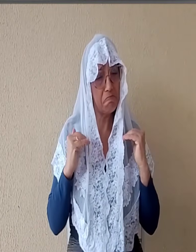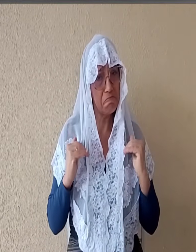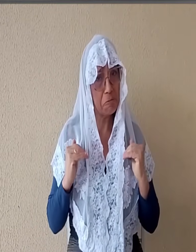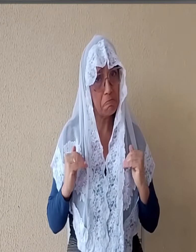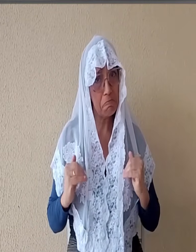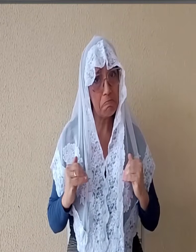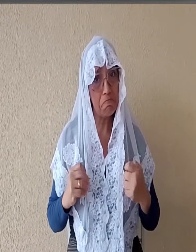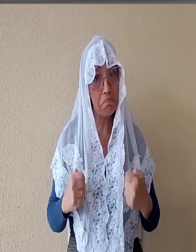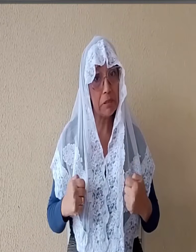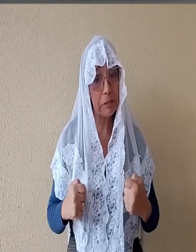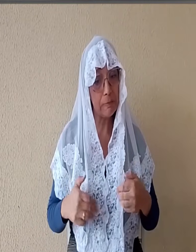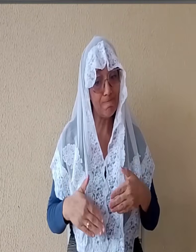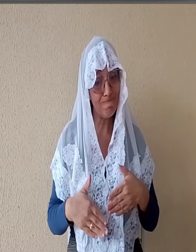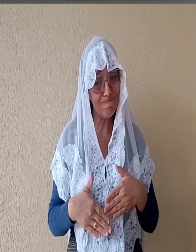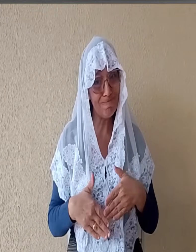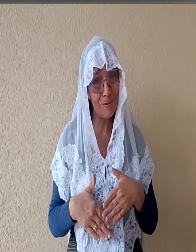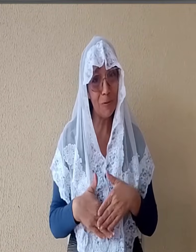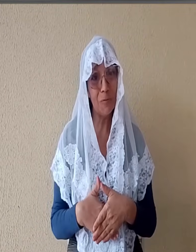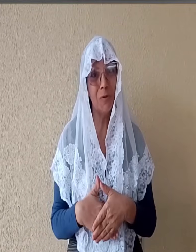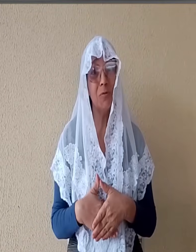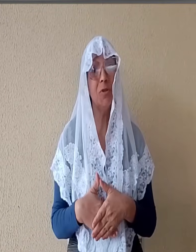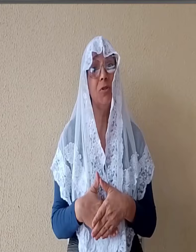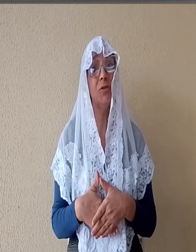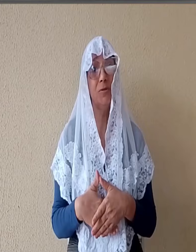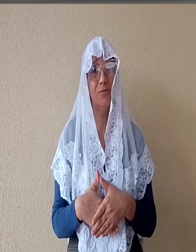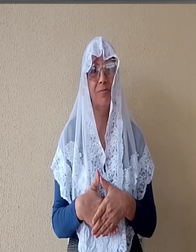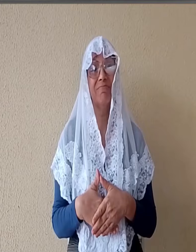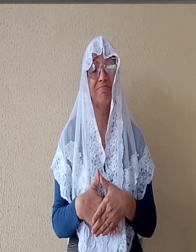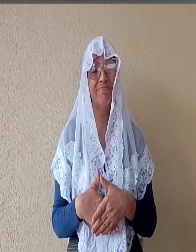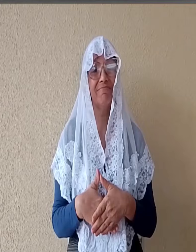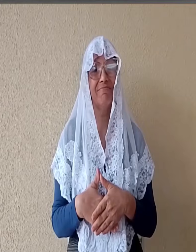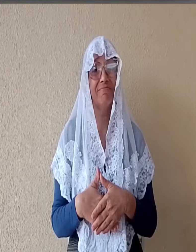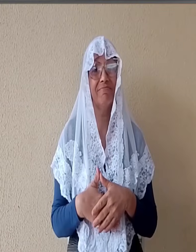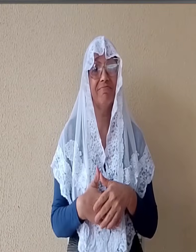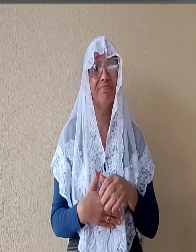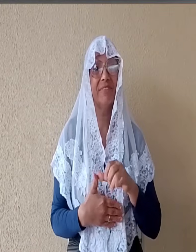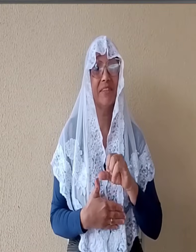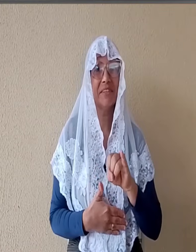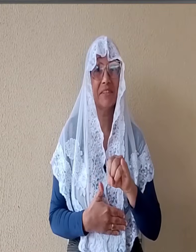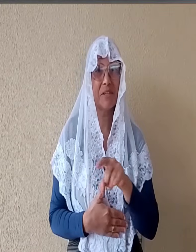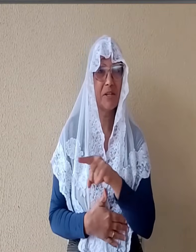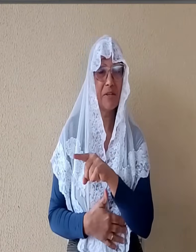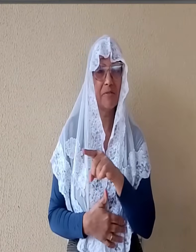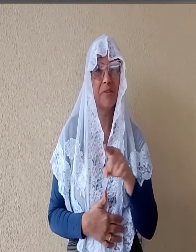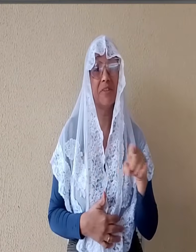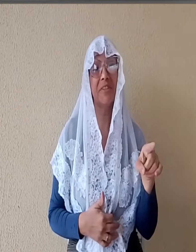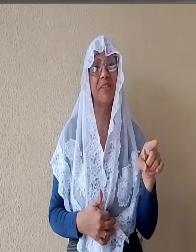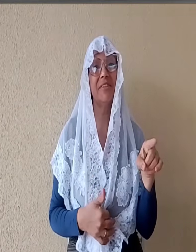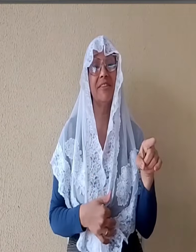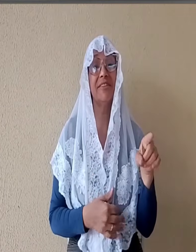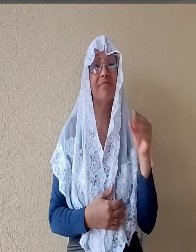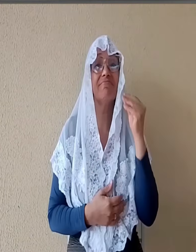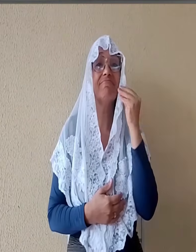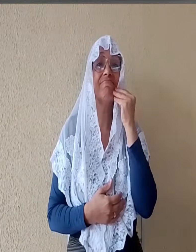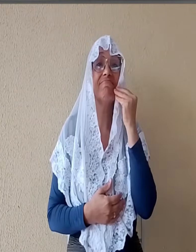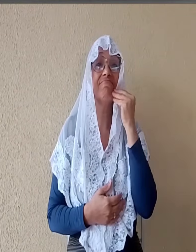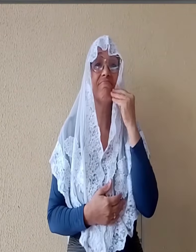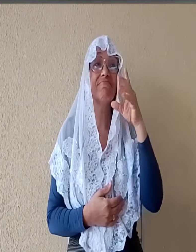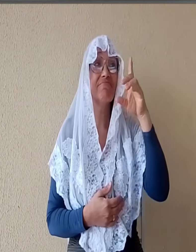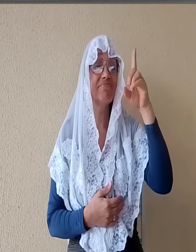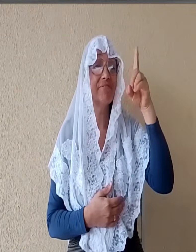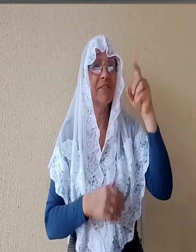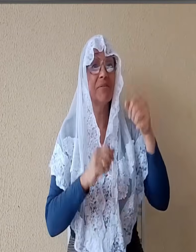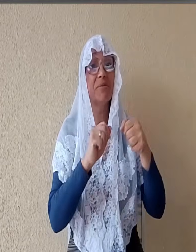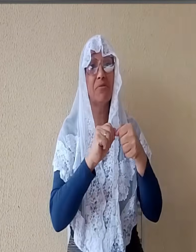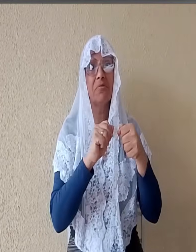no teste. Mas agora o teste maior é para você que acha que manda na obra. Pode ter